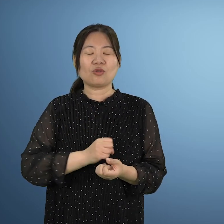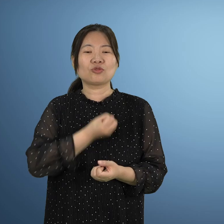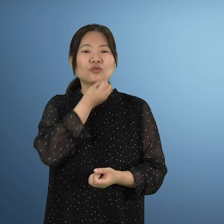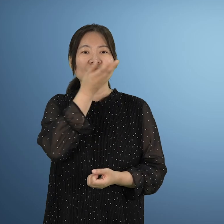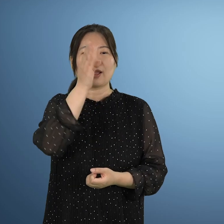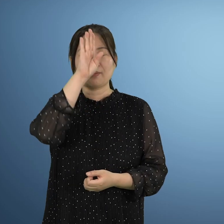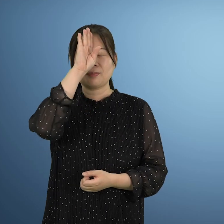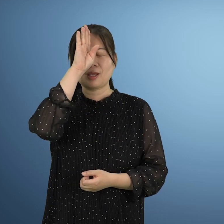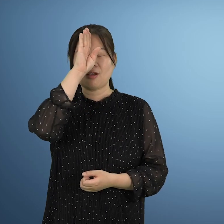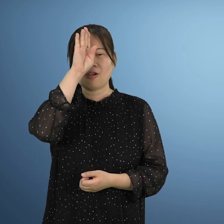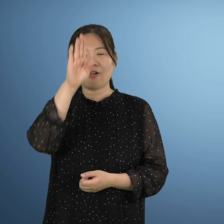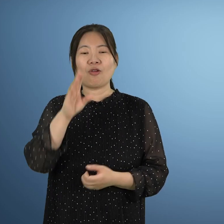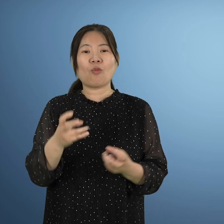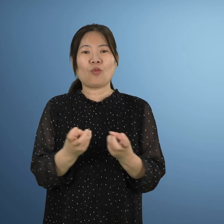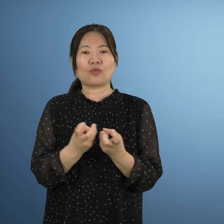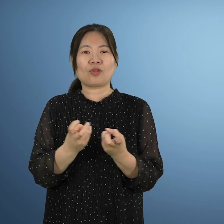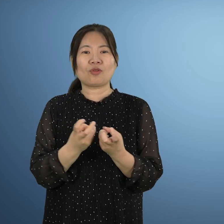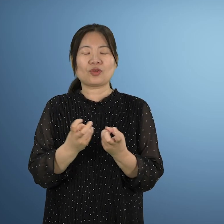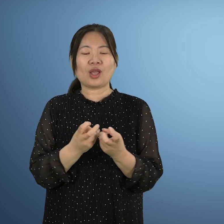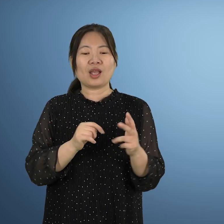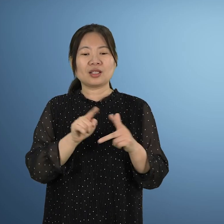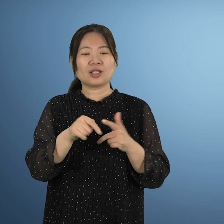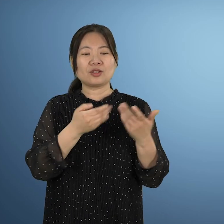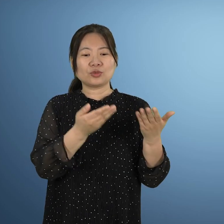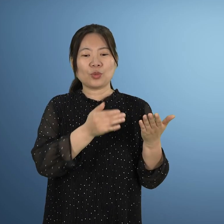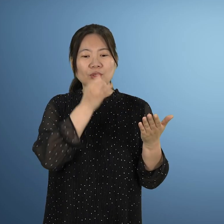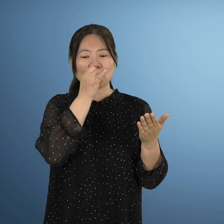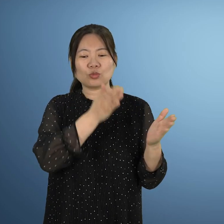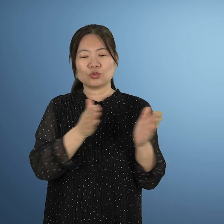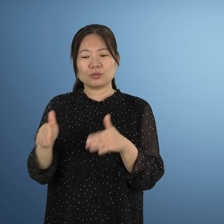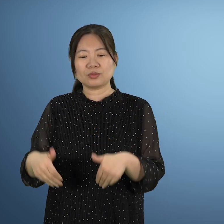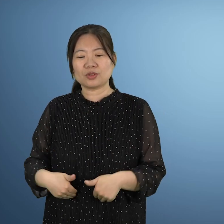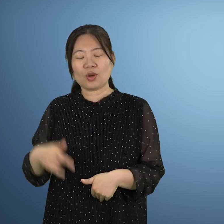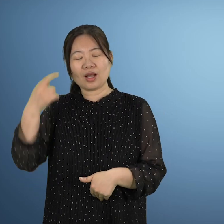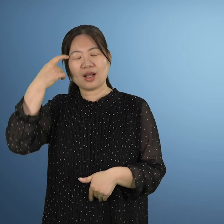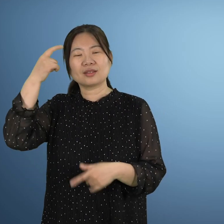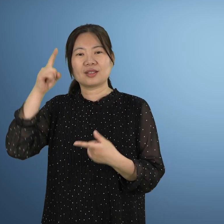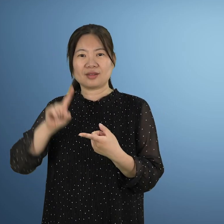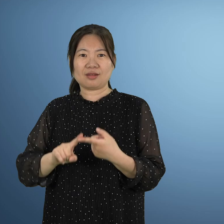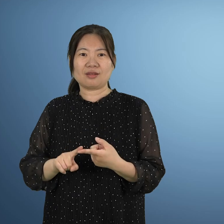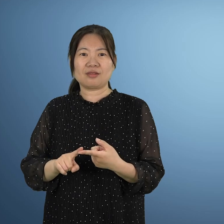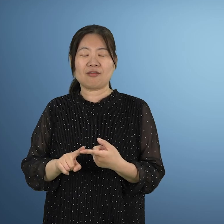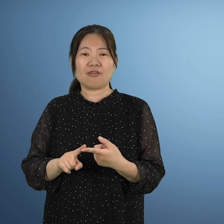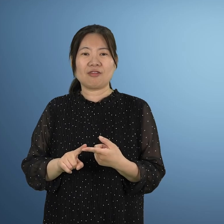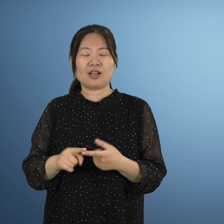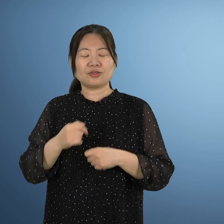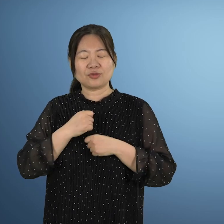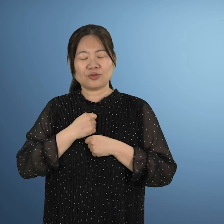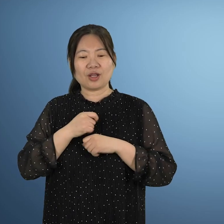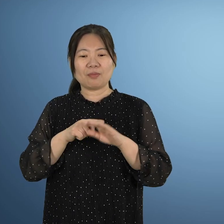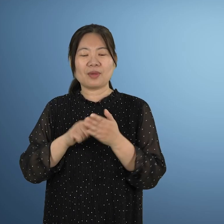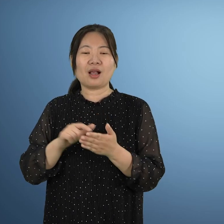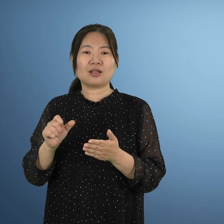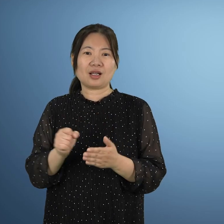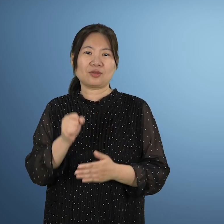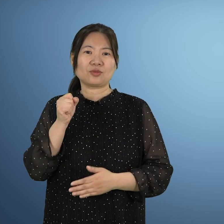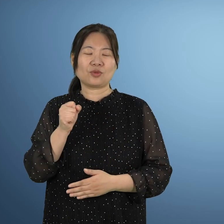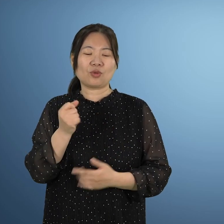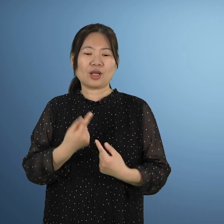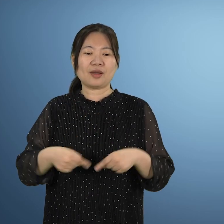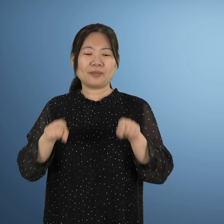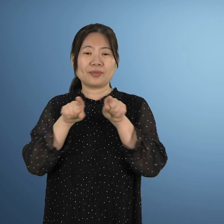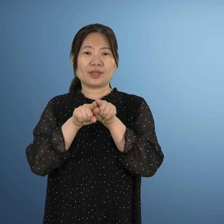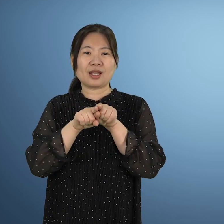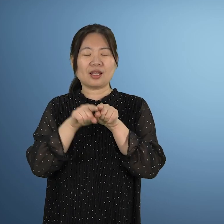대유행병을 어떻게 이해하고 준비해야 될 것인가에 대해서 조심스러운 마음이지만